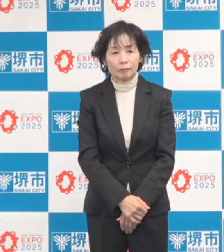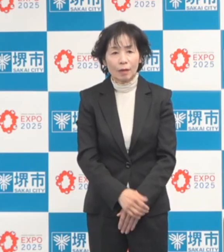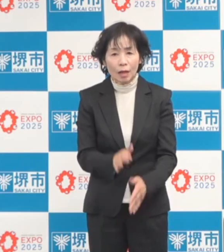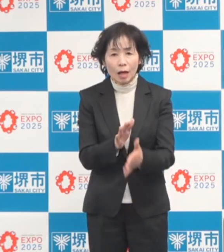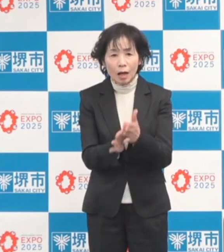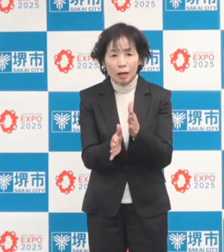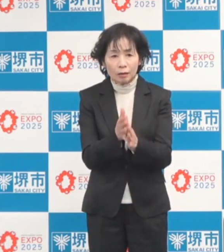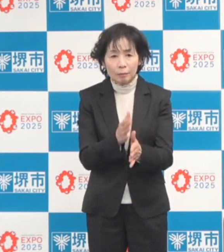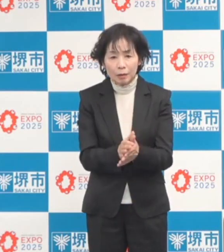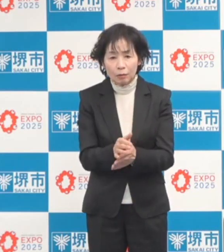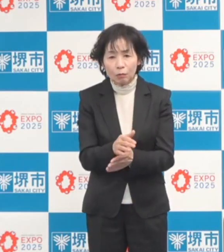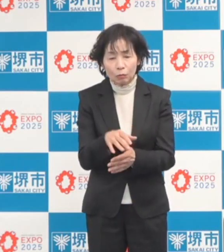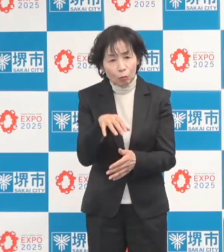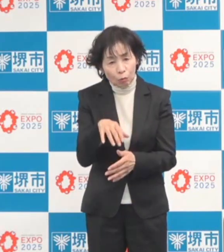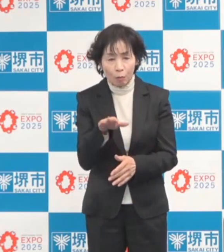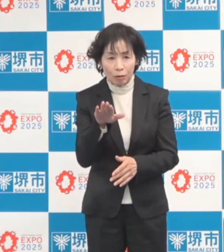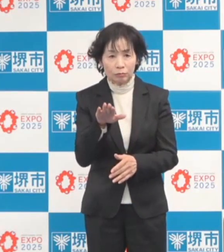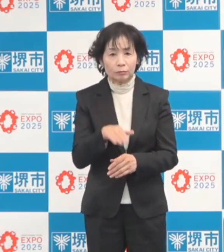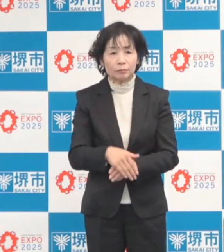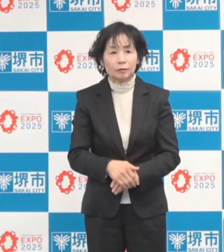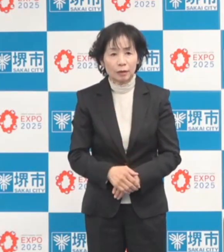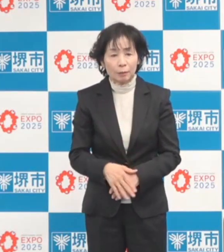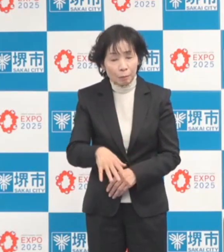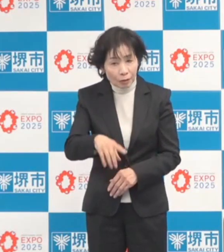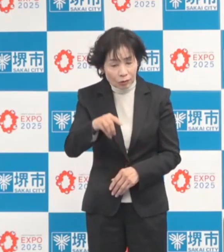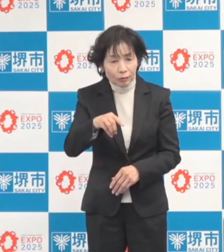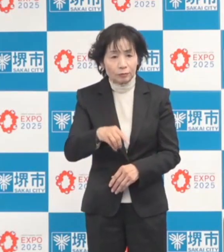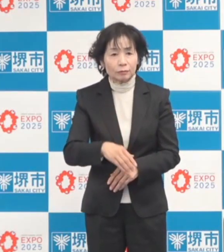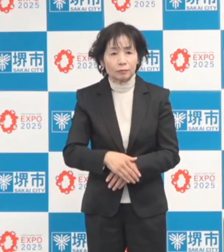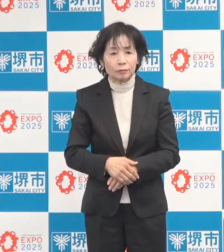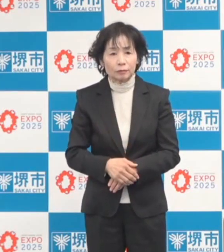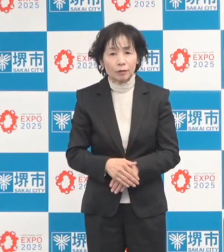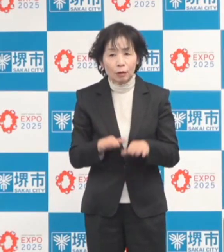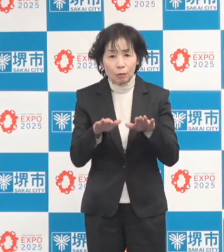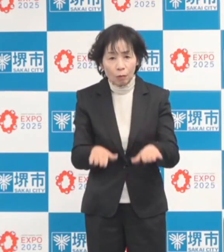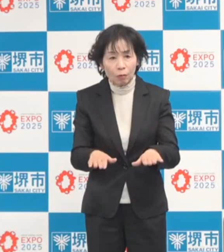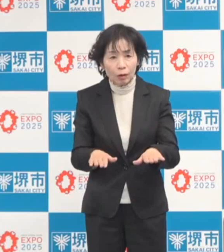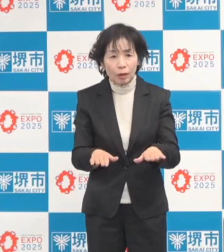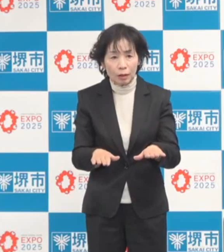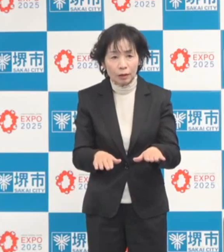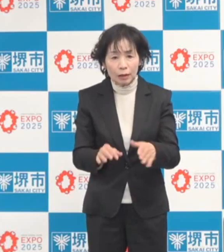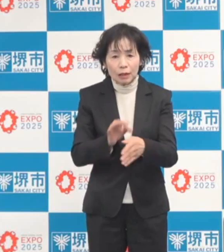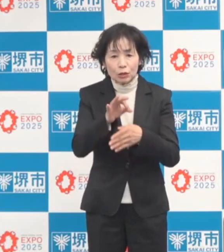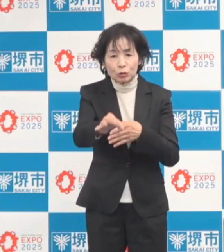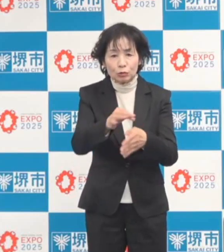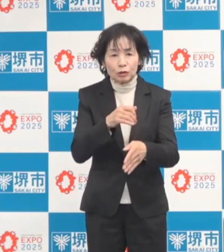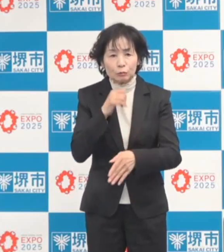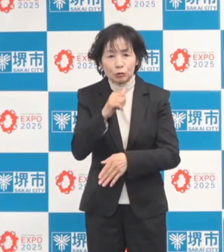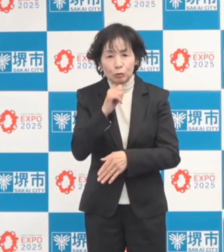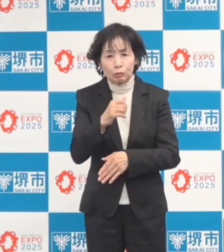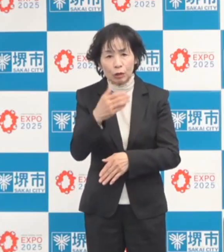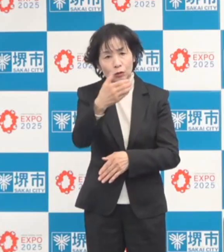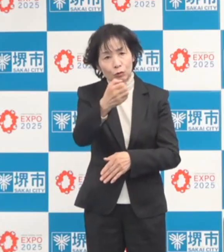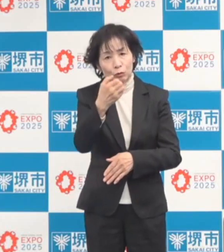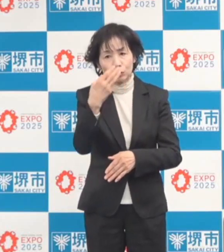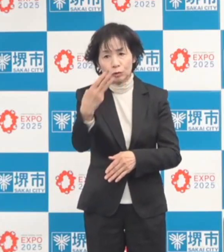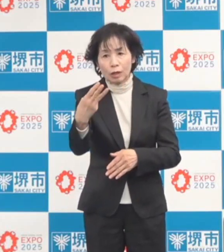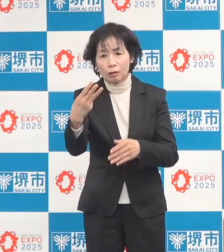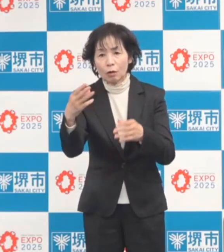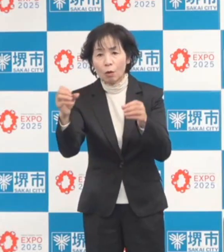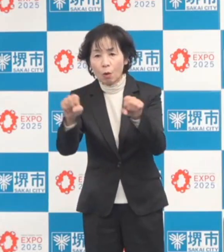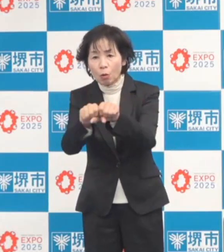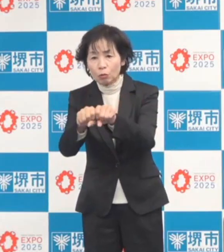改めての部分もあるんですけども、まず今回収支不足が93億円拡大